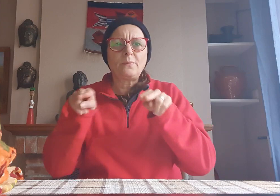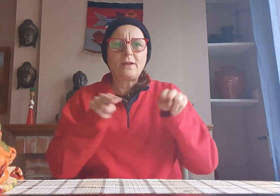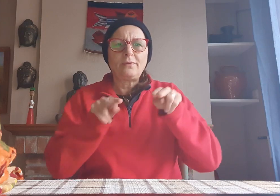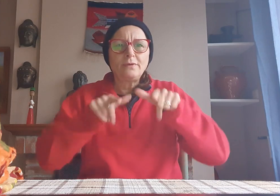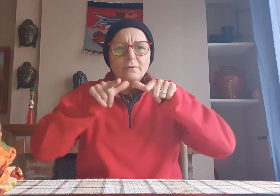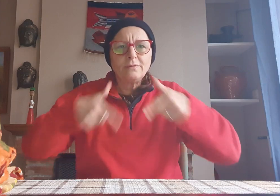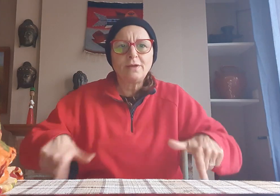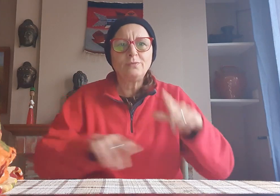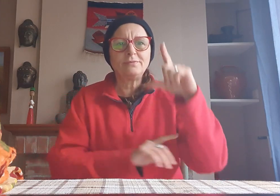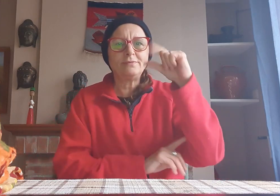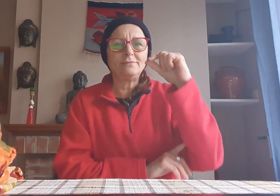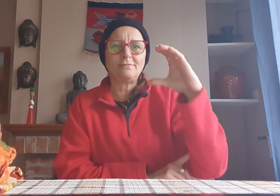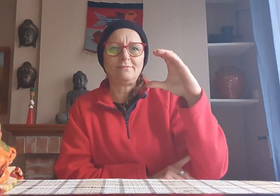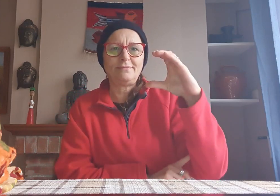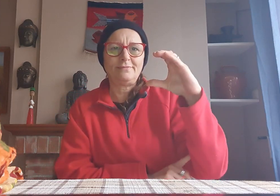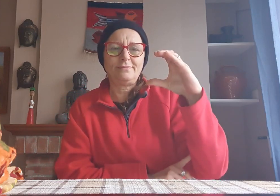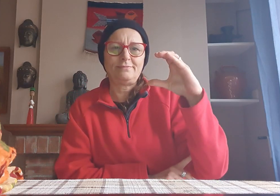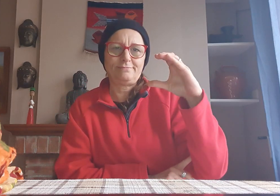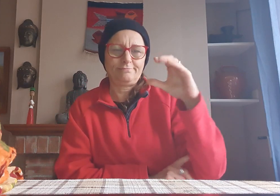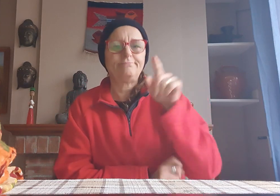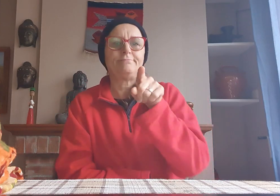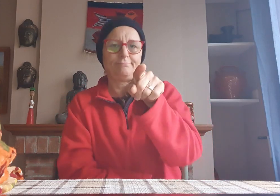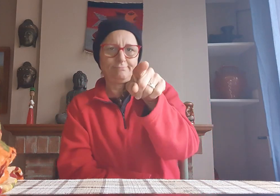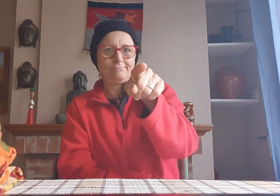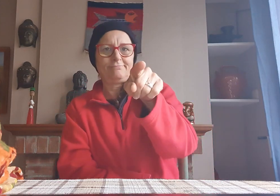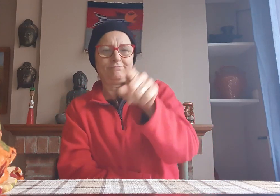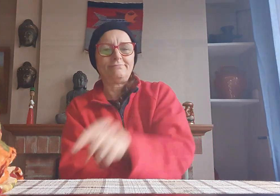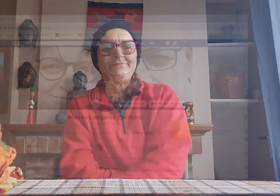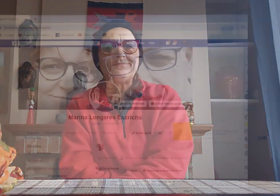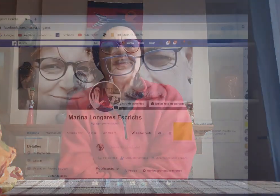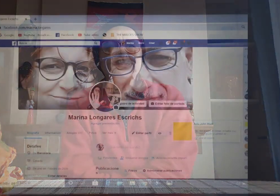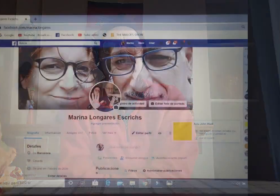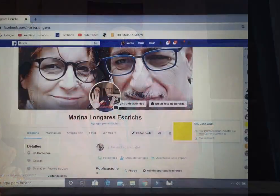Pedimac. Ya está viendo cómo Pedimac acaba prácticamente sin esfuerzo con los callos.